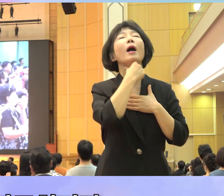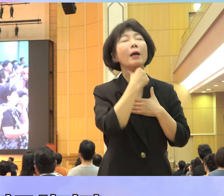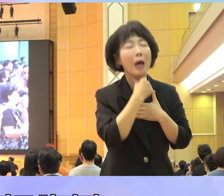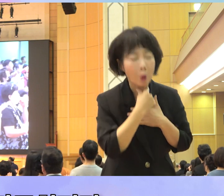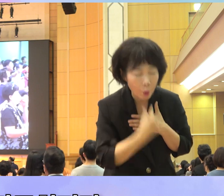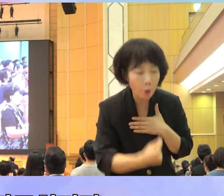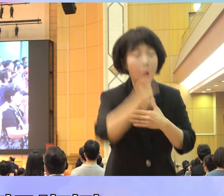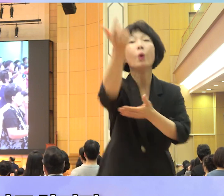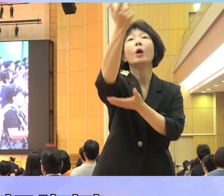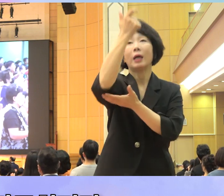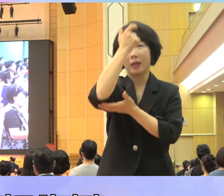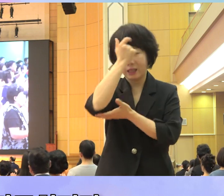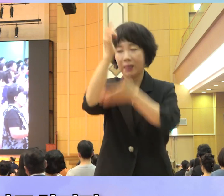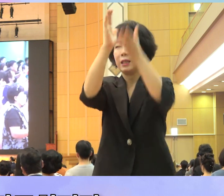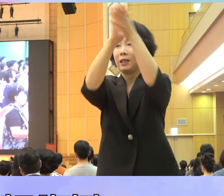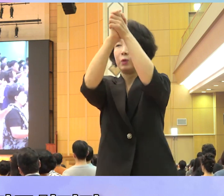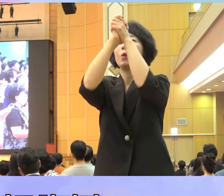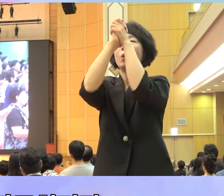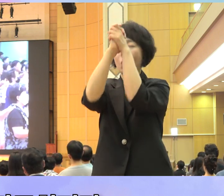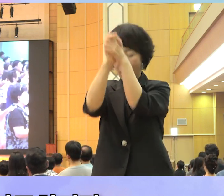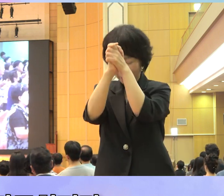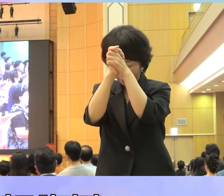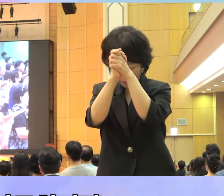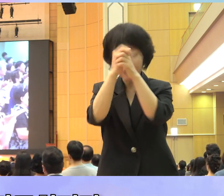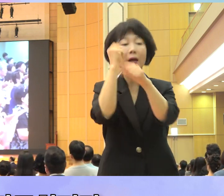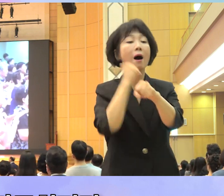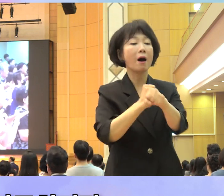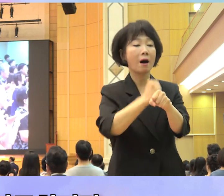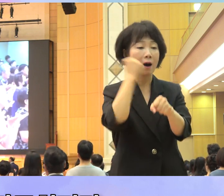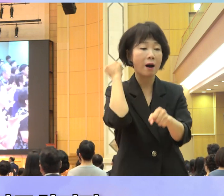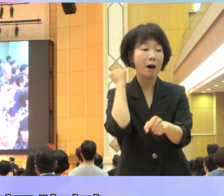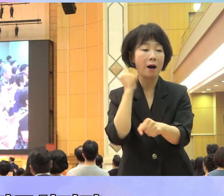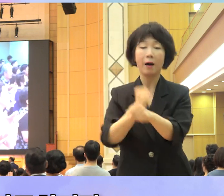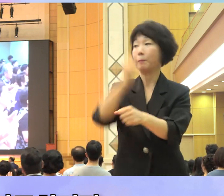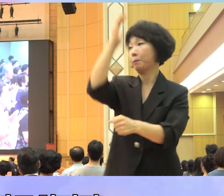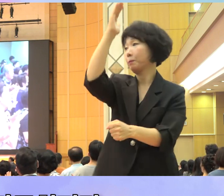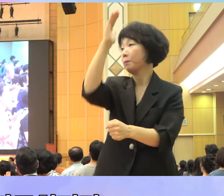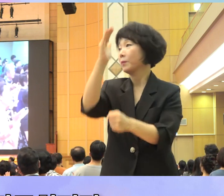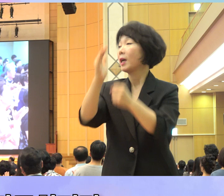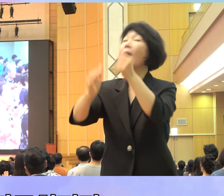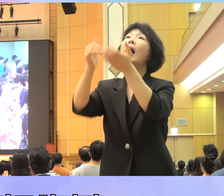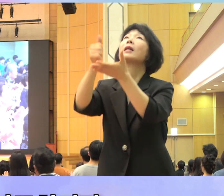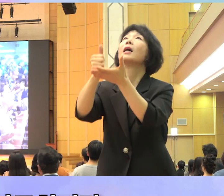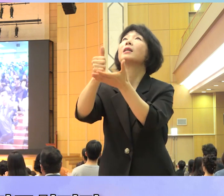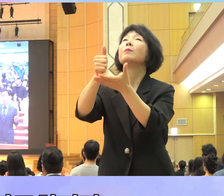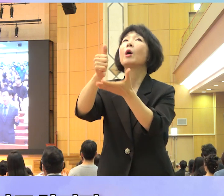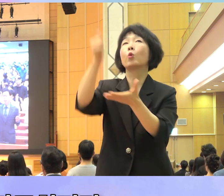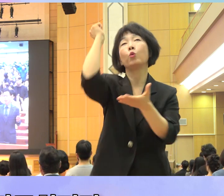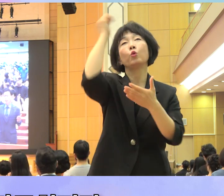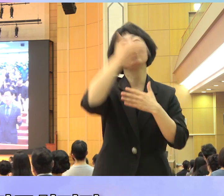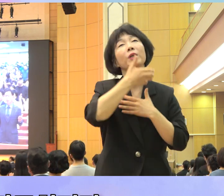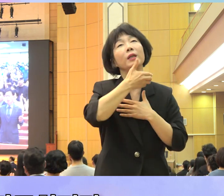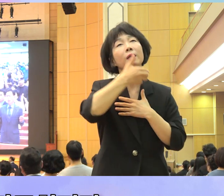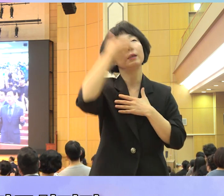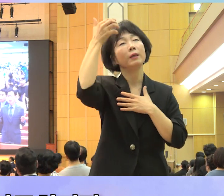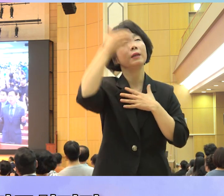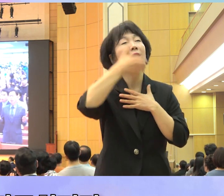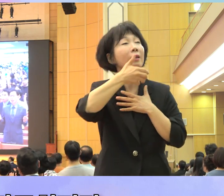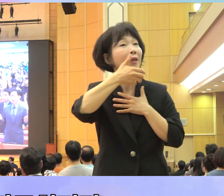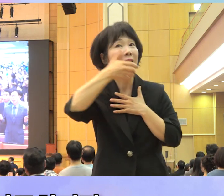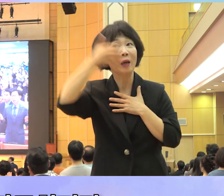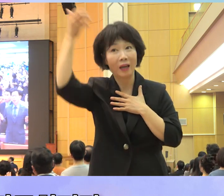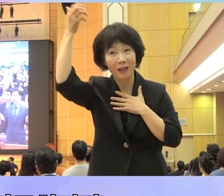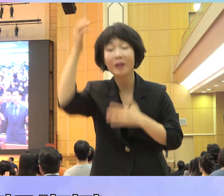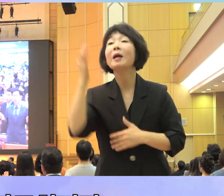더 고백합니다. 하나님의 꿈이 나의 비전이 되고 하나님의 꿈이